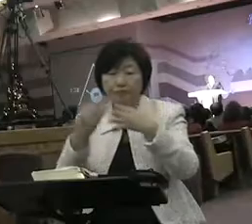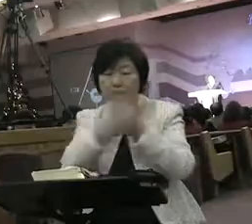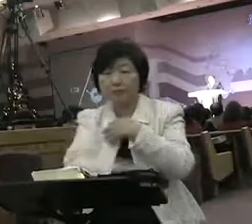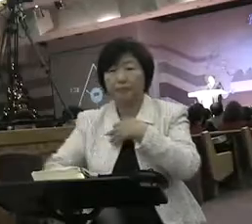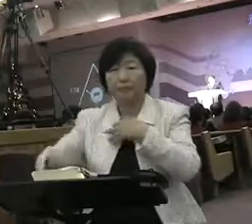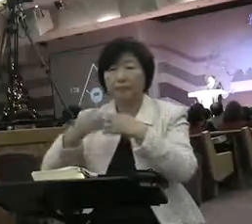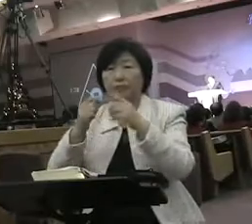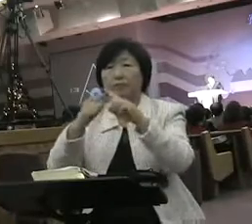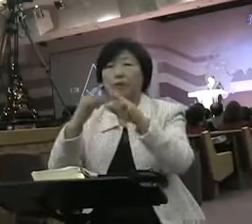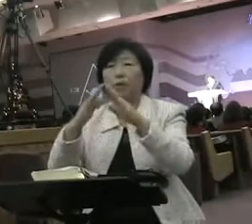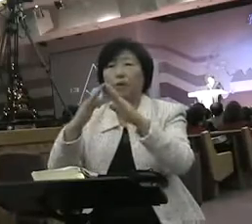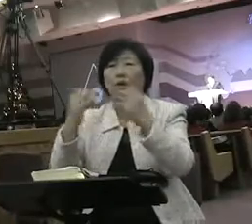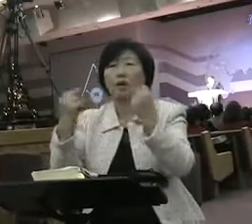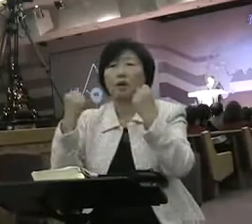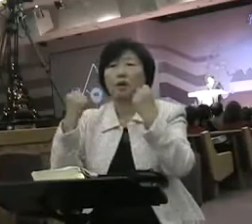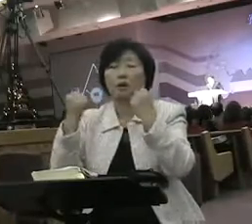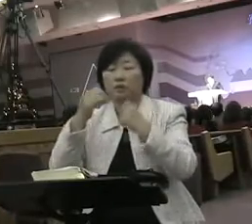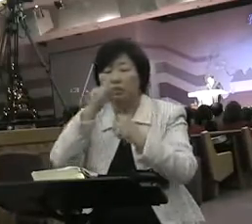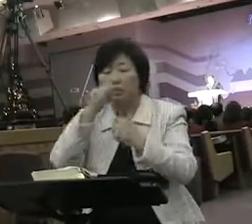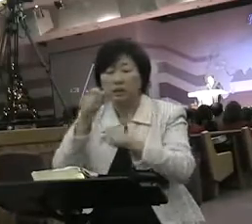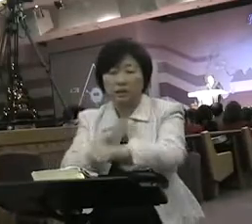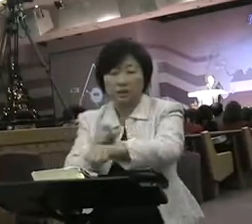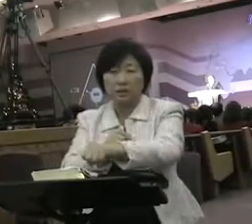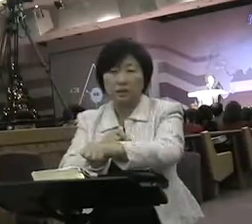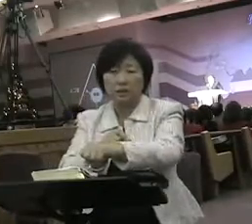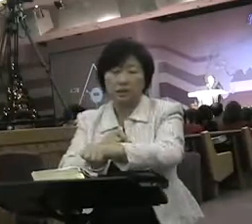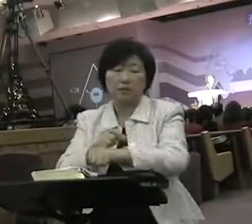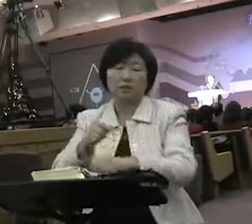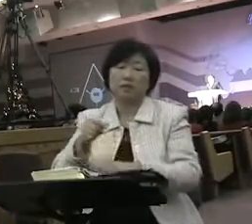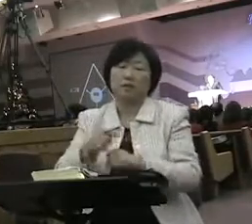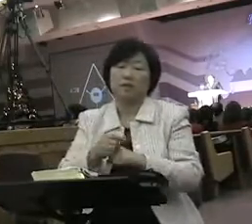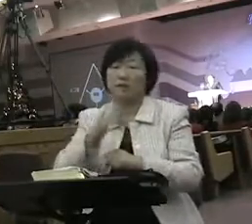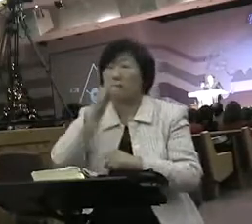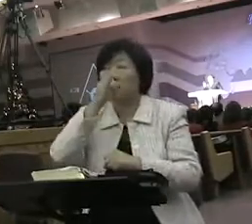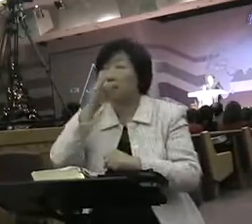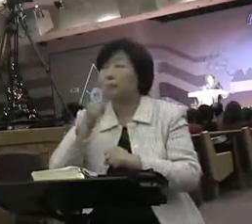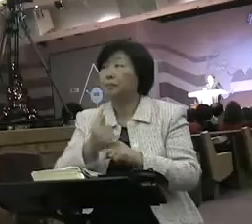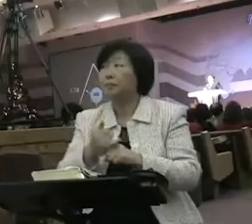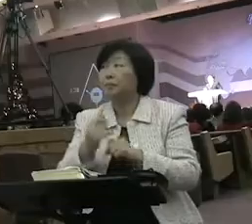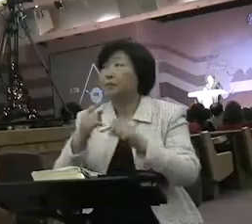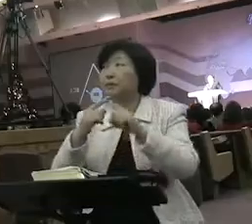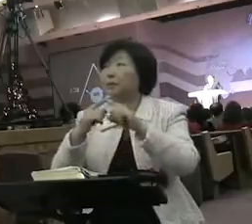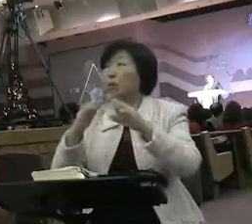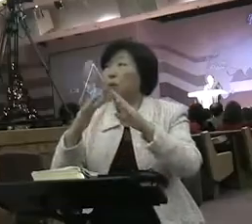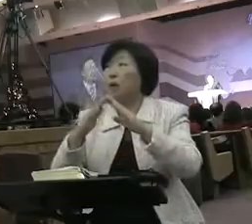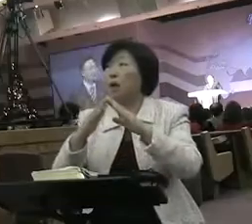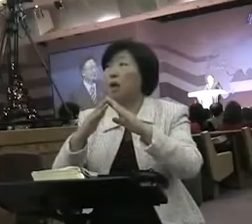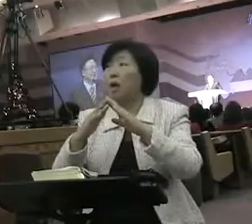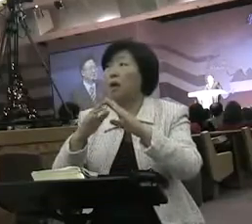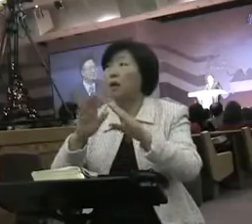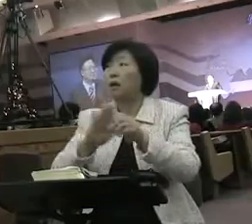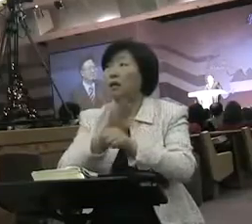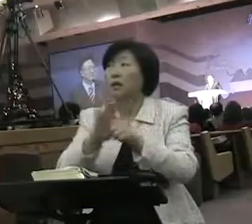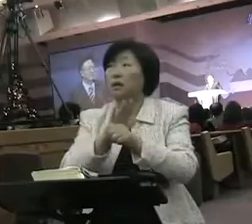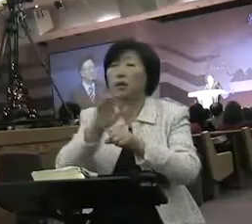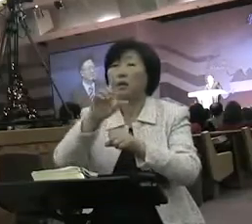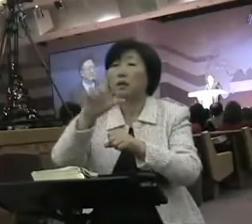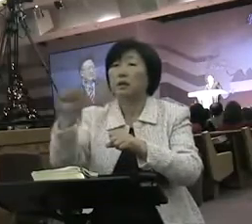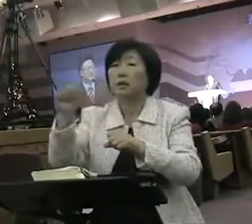있는 특징적인 그러한 요소입니다. 여러분, 이 요소를 가진 교회가 바로 저희 남가주 사랑의